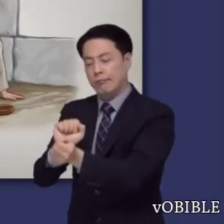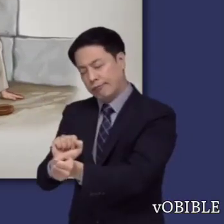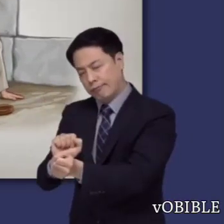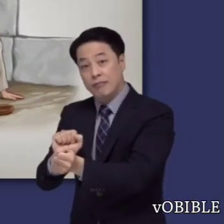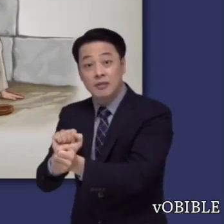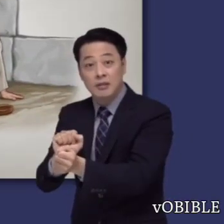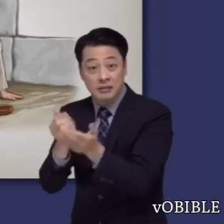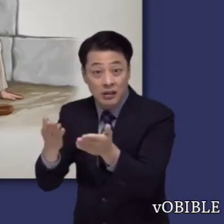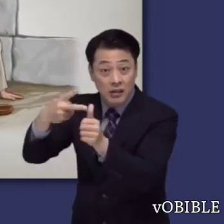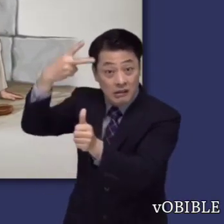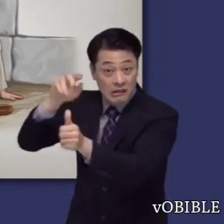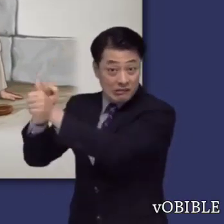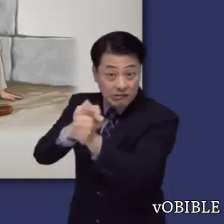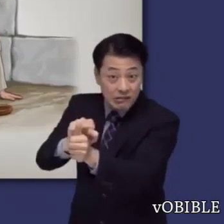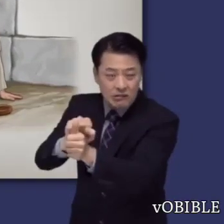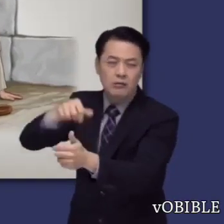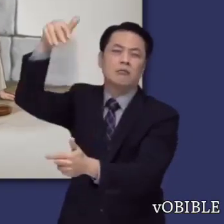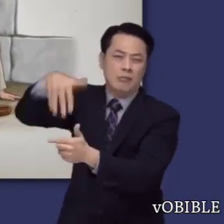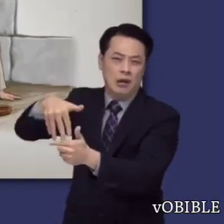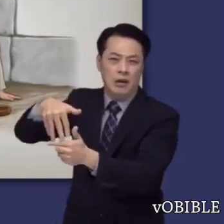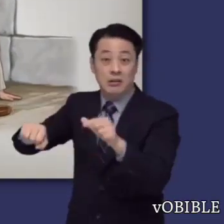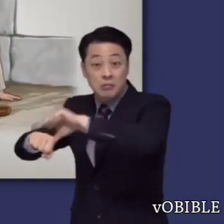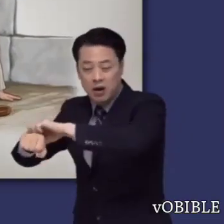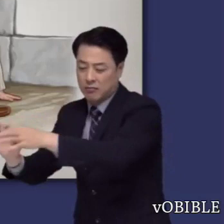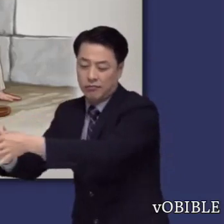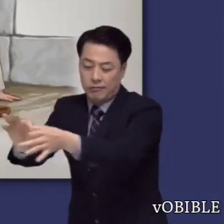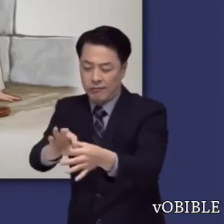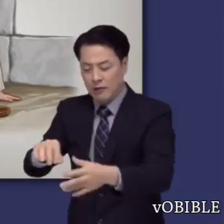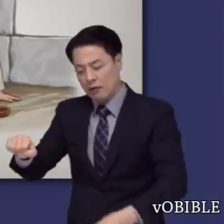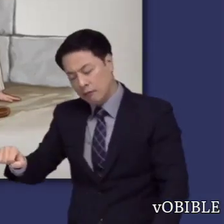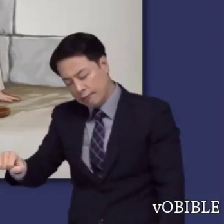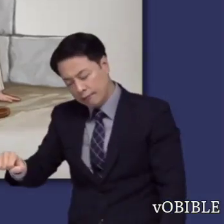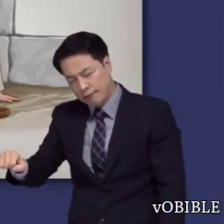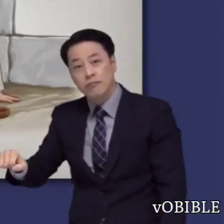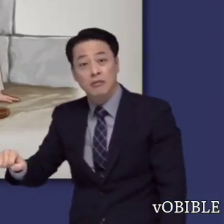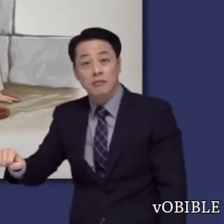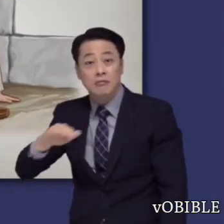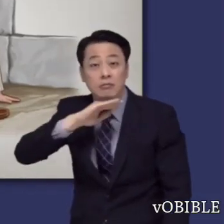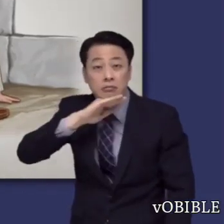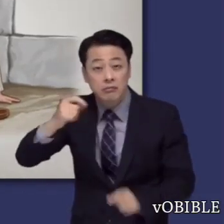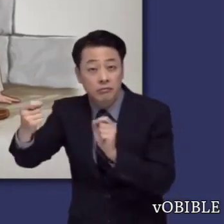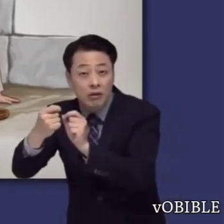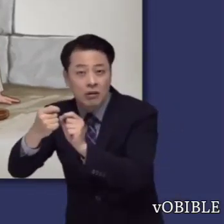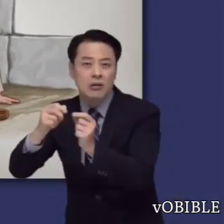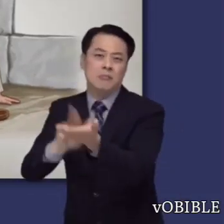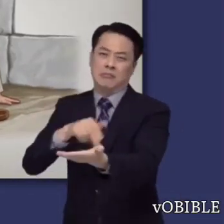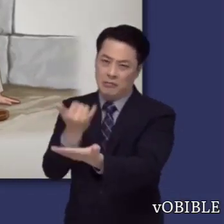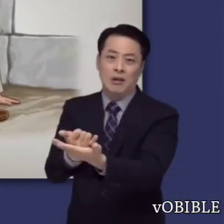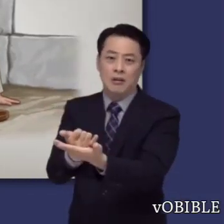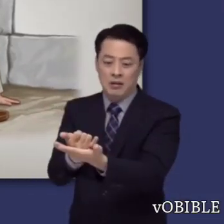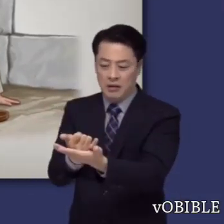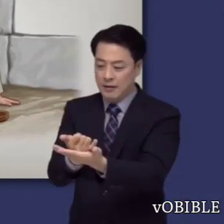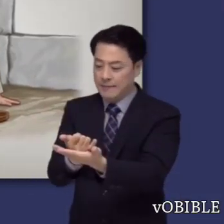他前一次只是被软禁，但这次他要面对更严峻的情势。保罗